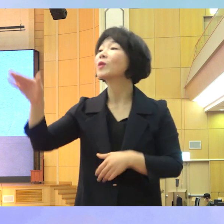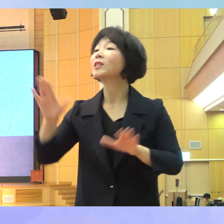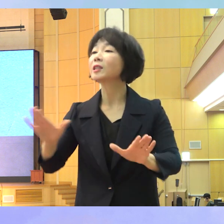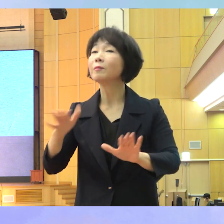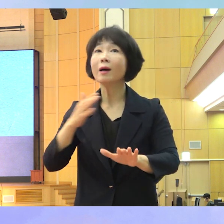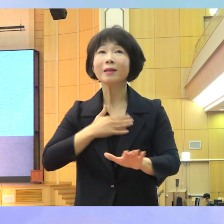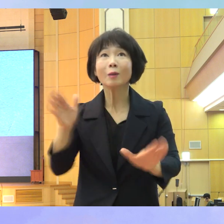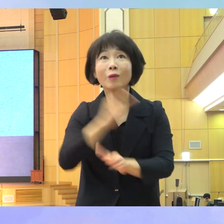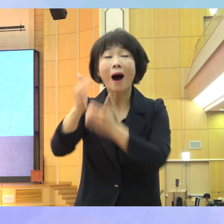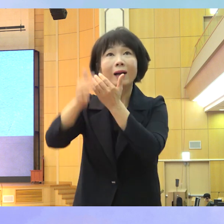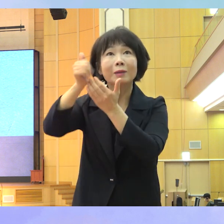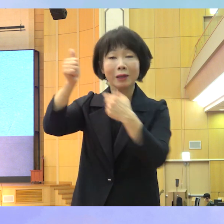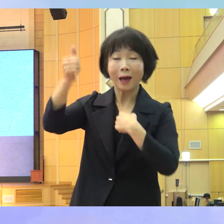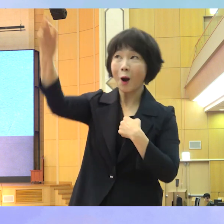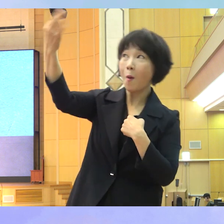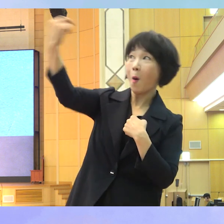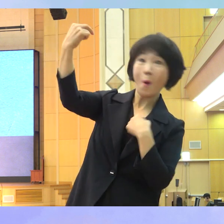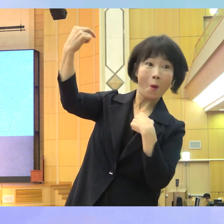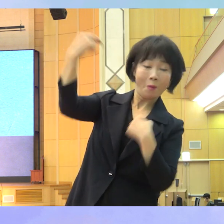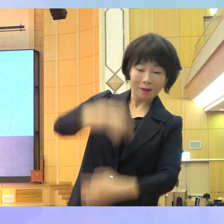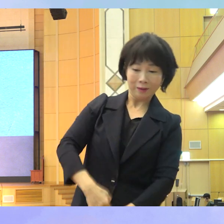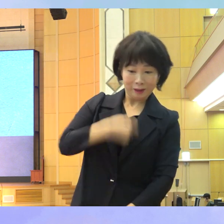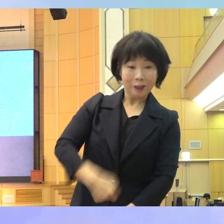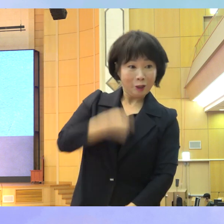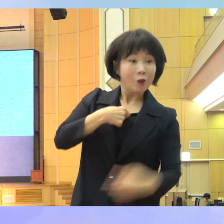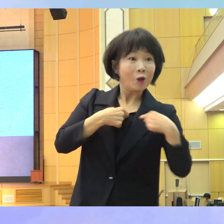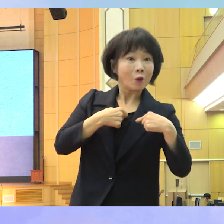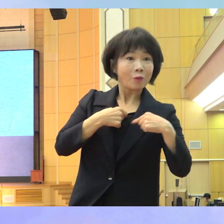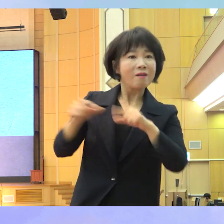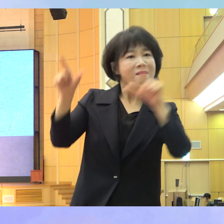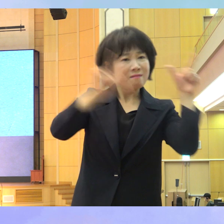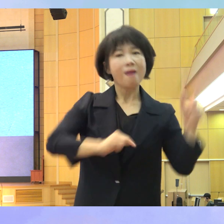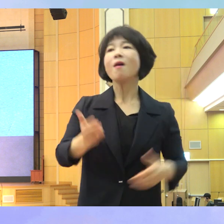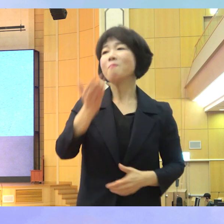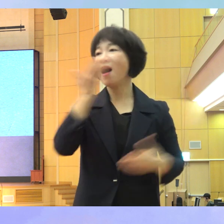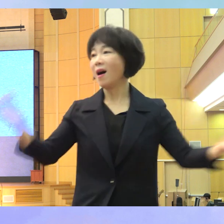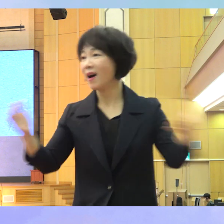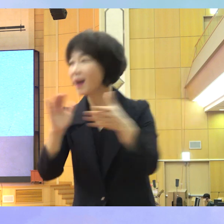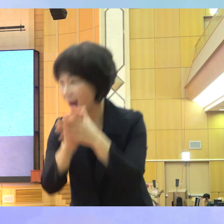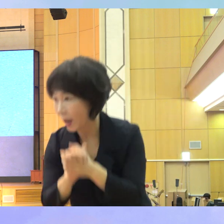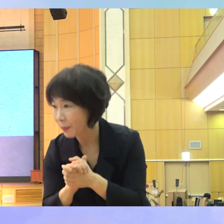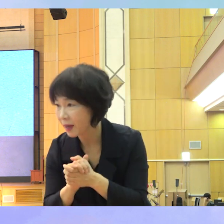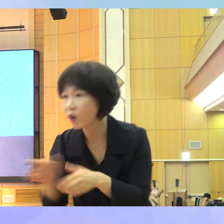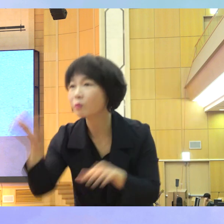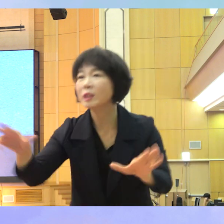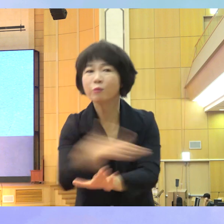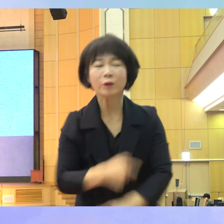의롭다 하심을 받았기 때문에 의롭게 살아야 된다는 겁니다. 할렐루야.